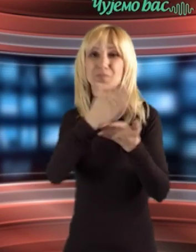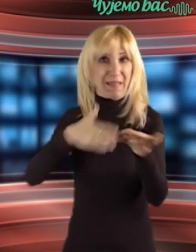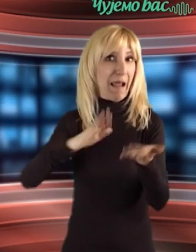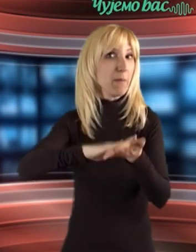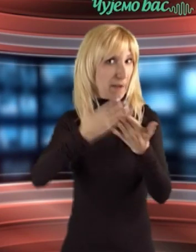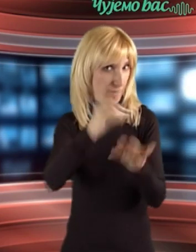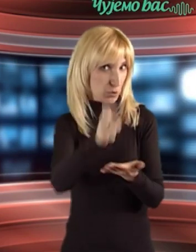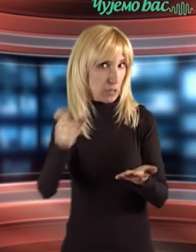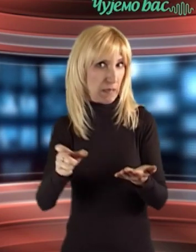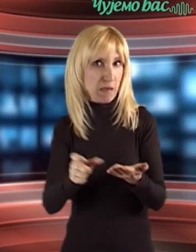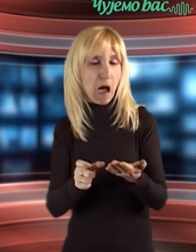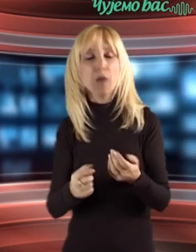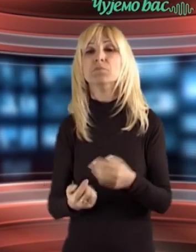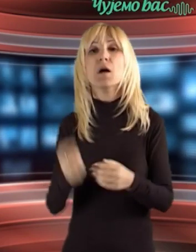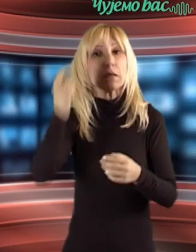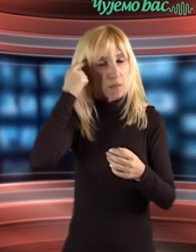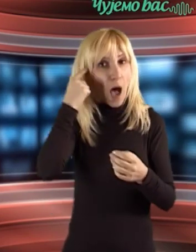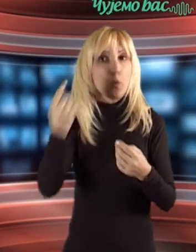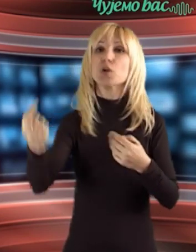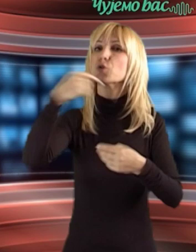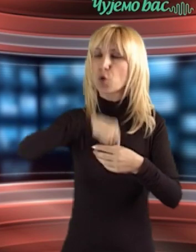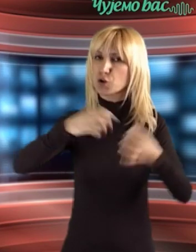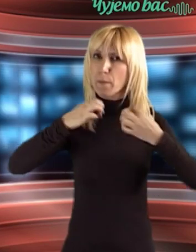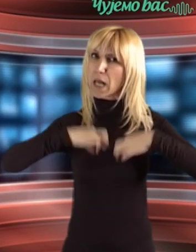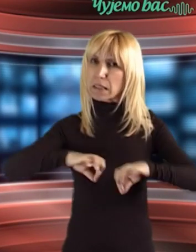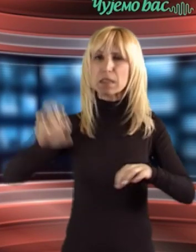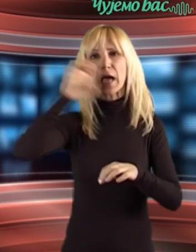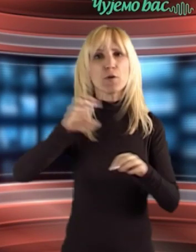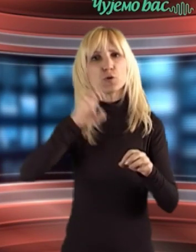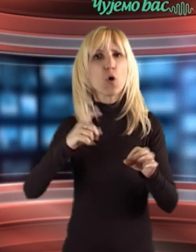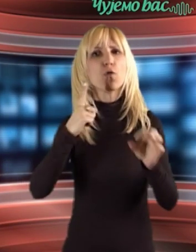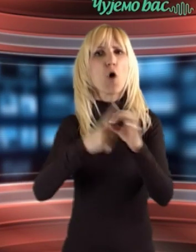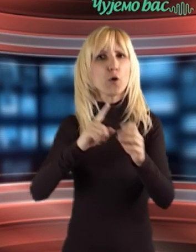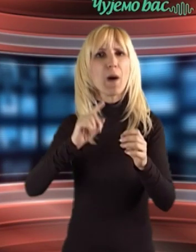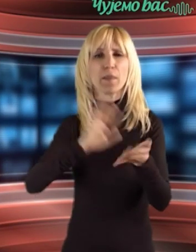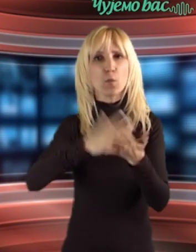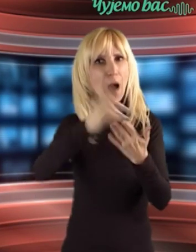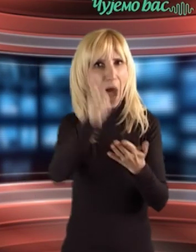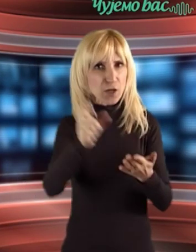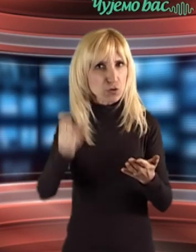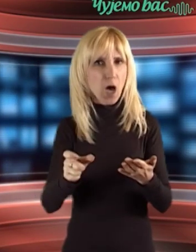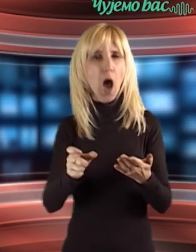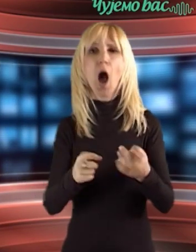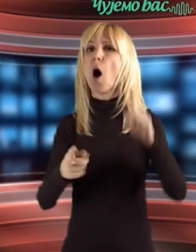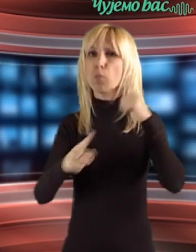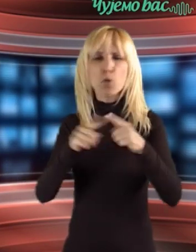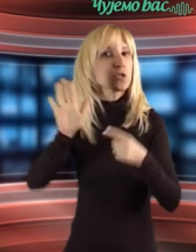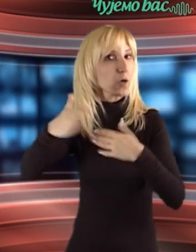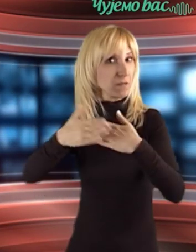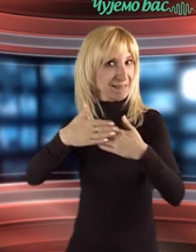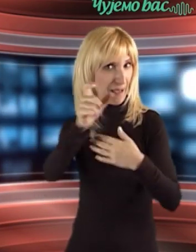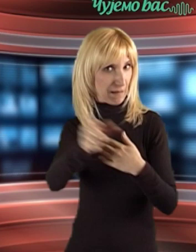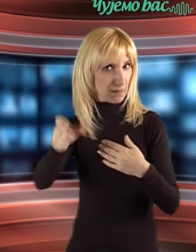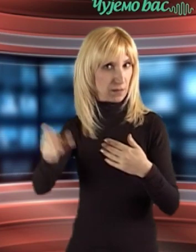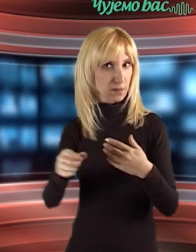prevođenja, tumačenja. Doći će, poznato nam je da će doći i predsednik Evropskog foruma tumača, kao i njegovi